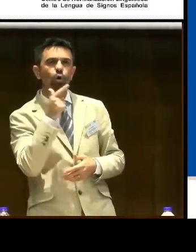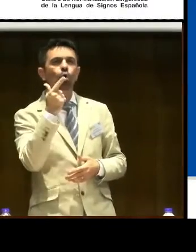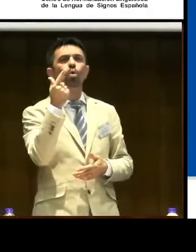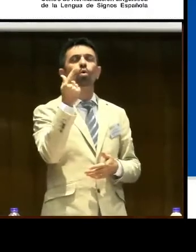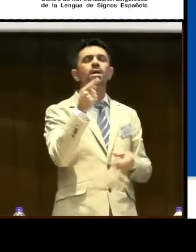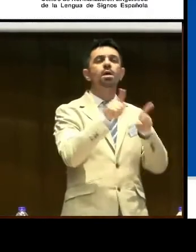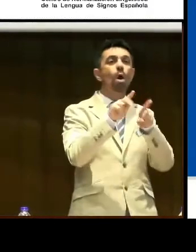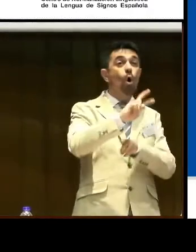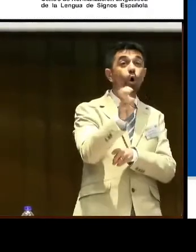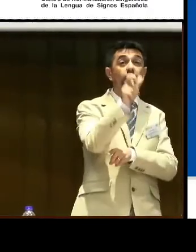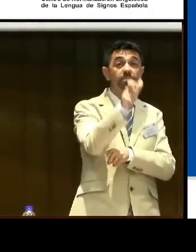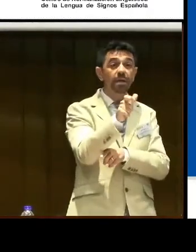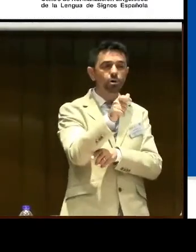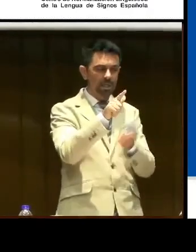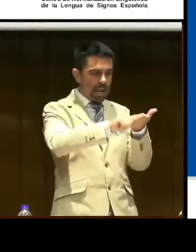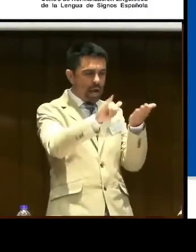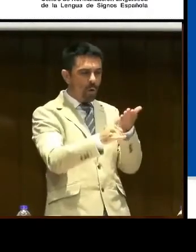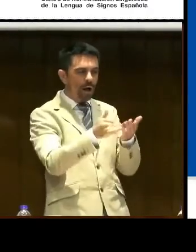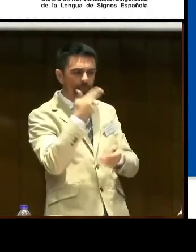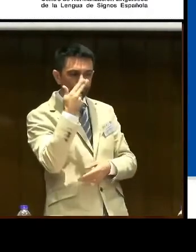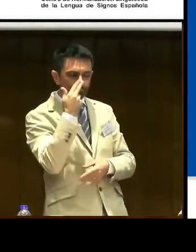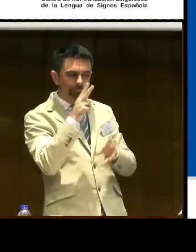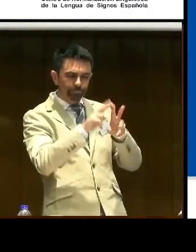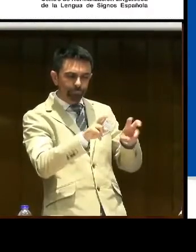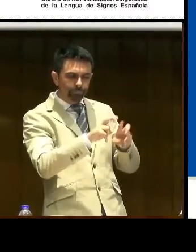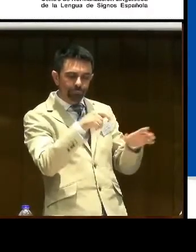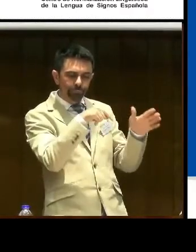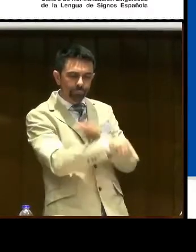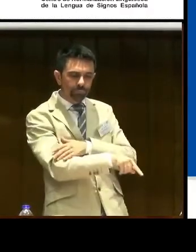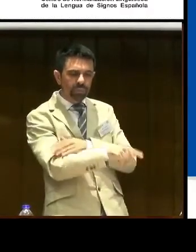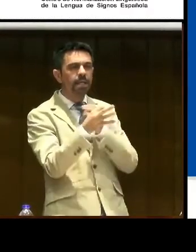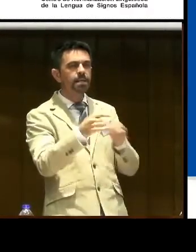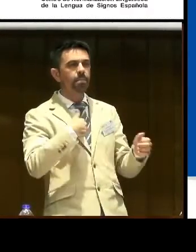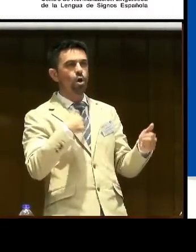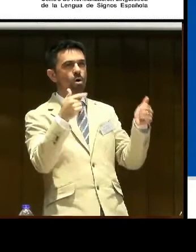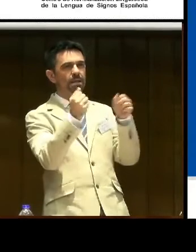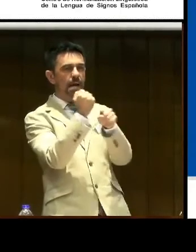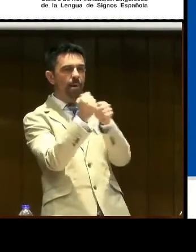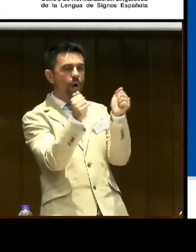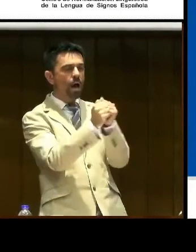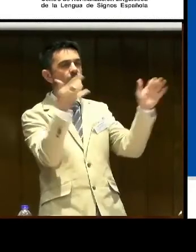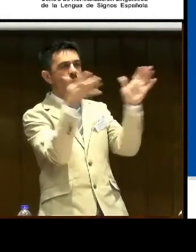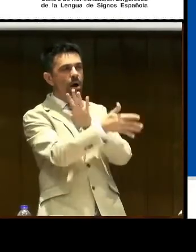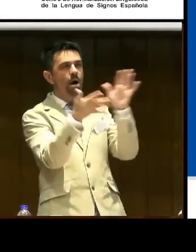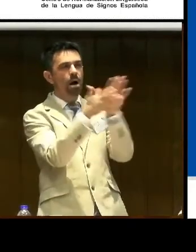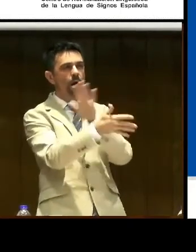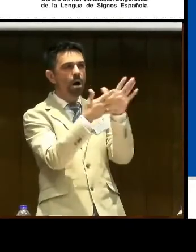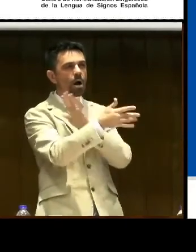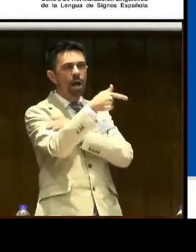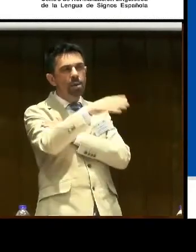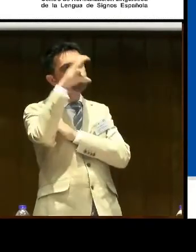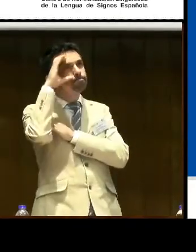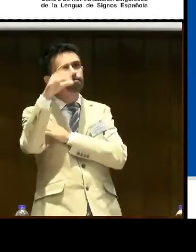lenguaje despierta un natural interés, escuchó atento las numerosas referencias a los trabajos de Ángel Herrero de las que le